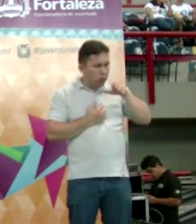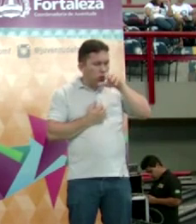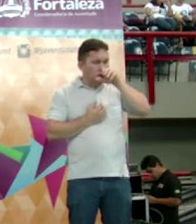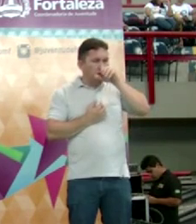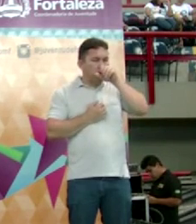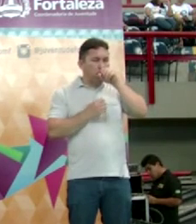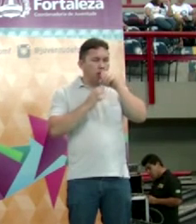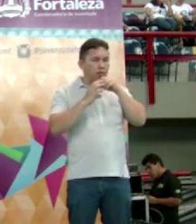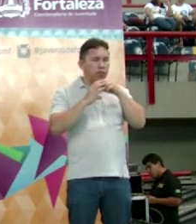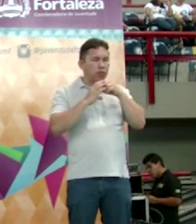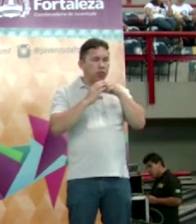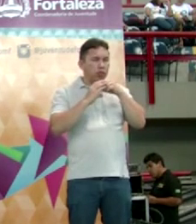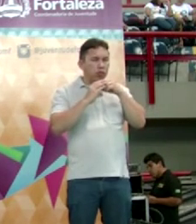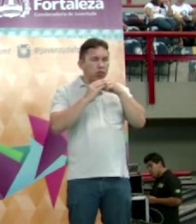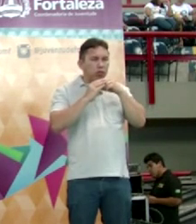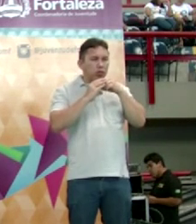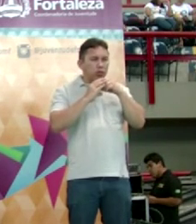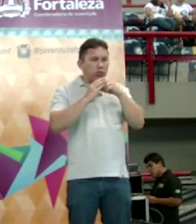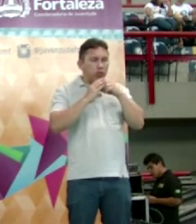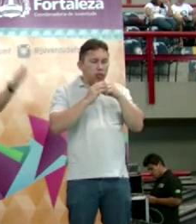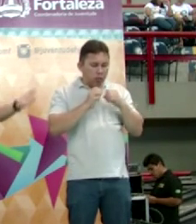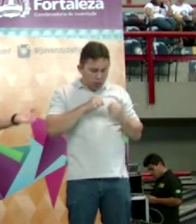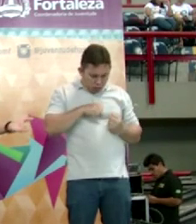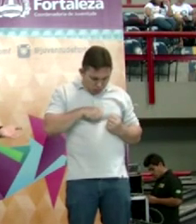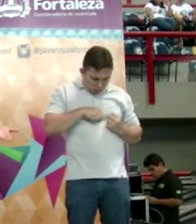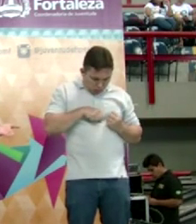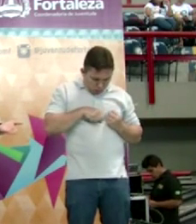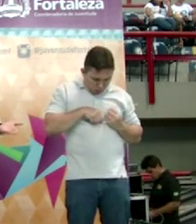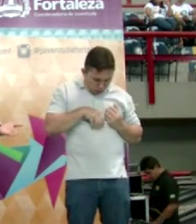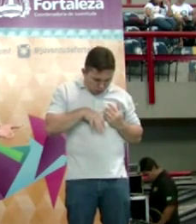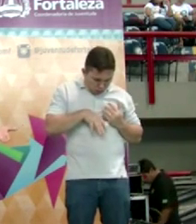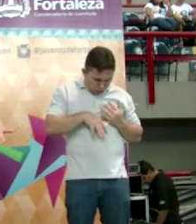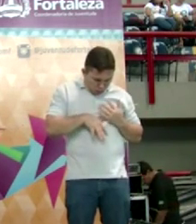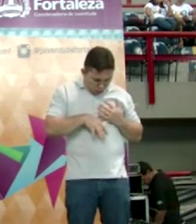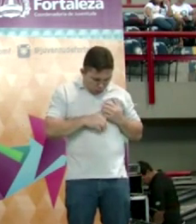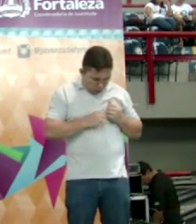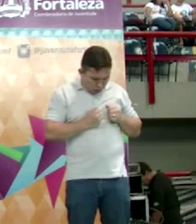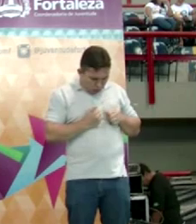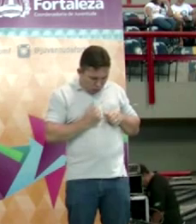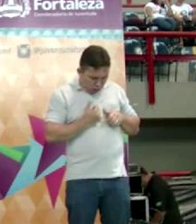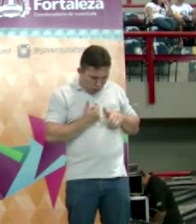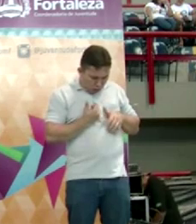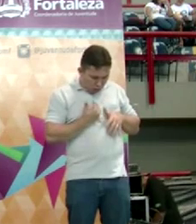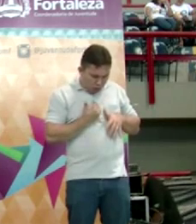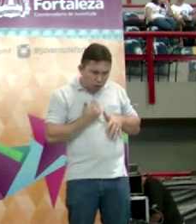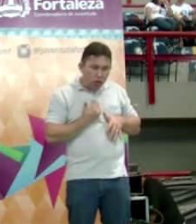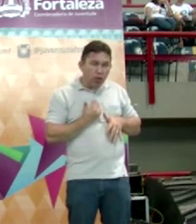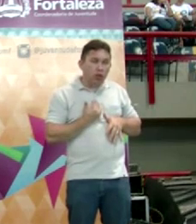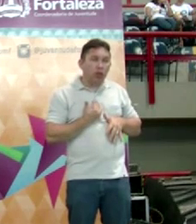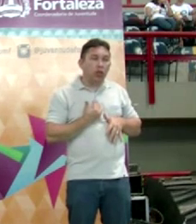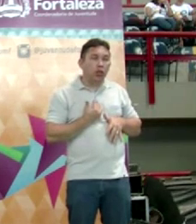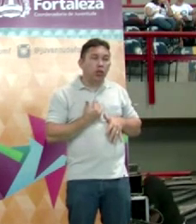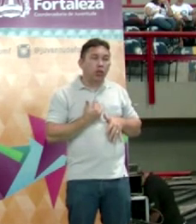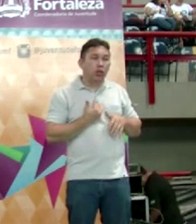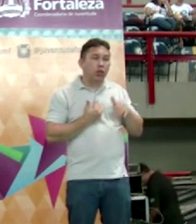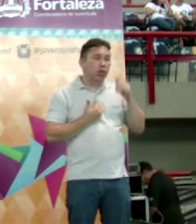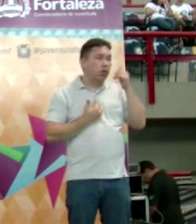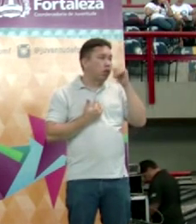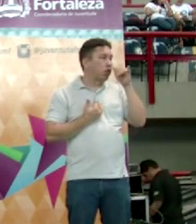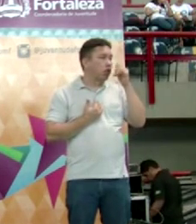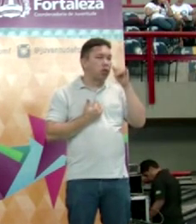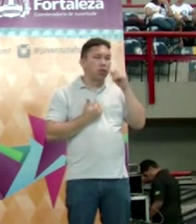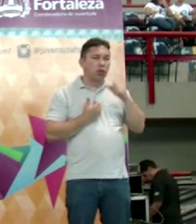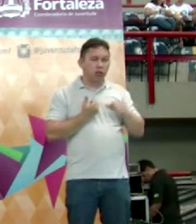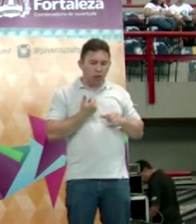celular, você vai respirar menos porque você tem menos hemoglobinas para transportar os gases da respiração celular. Respiração em termos energéticos